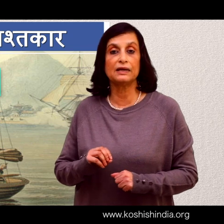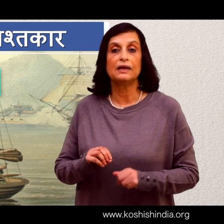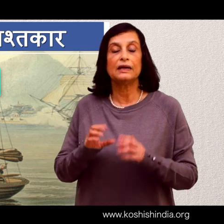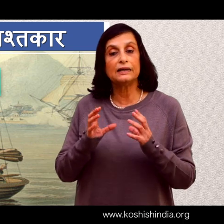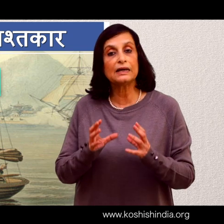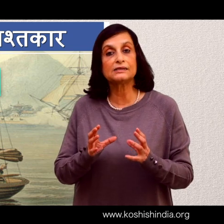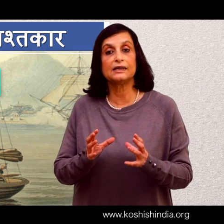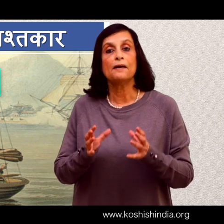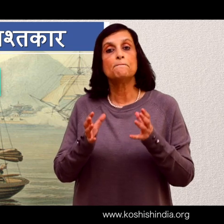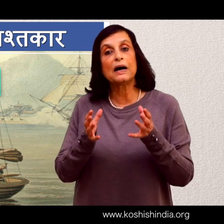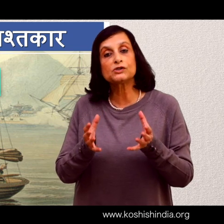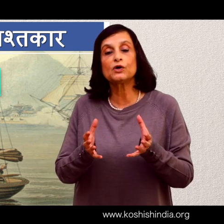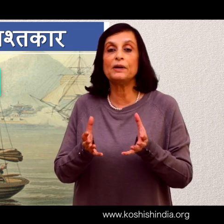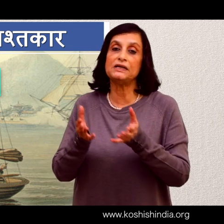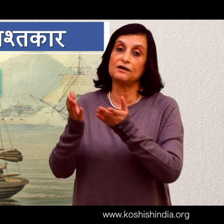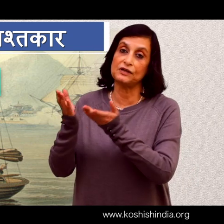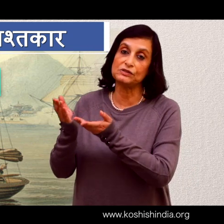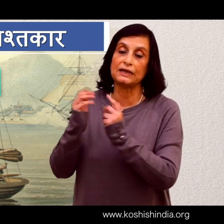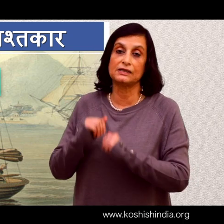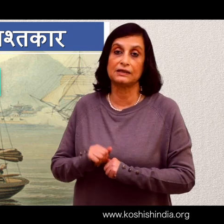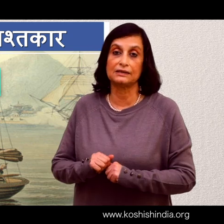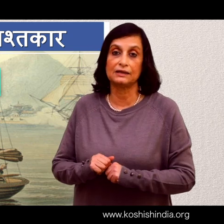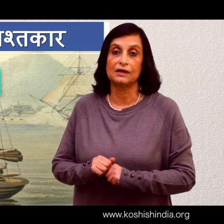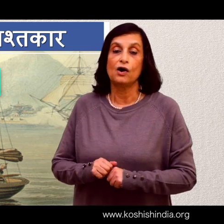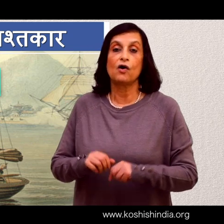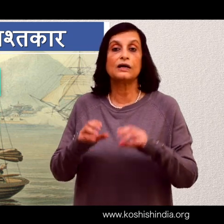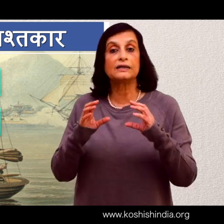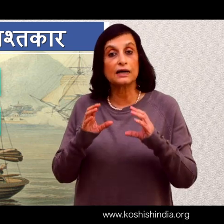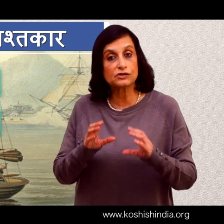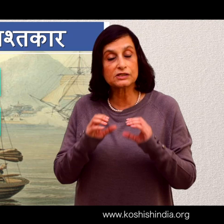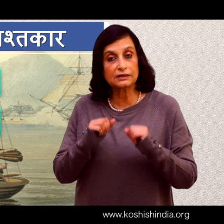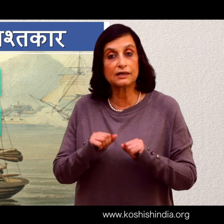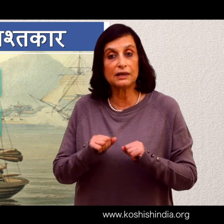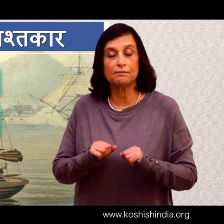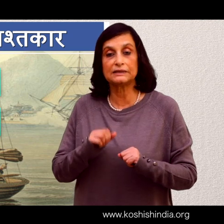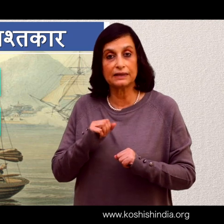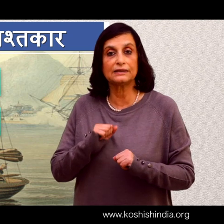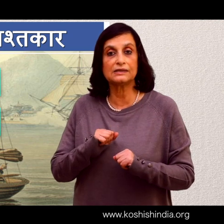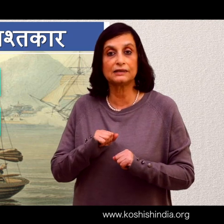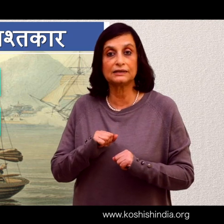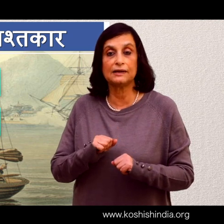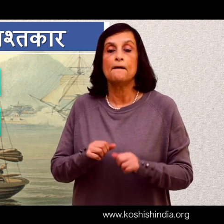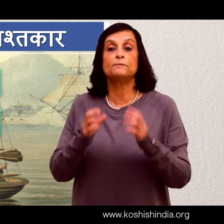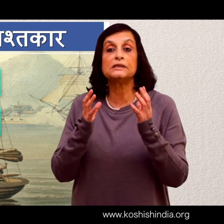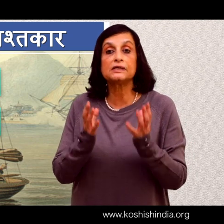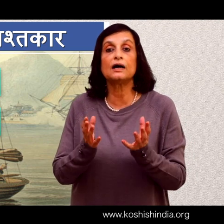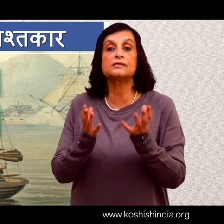अफीमसेभरे500बक्से भारतसेचीनभेजेगए।औरक्याआपकोपताहैकि 1870मेंकितने